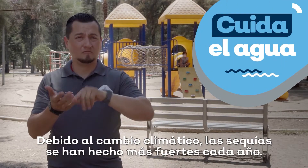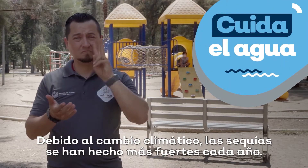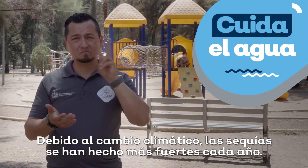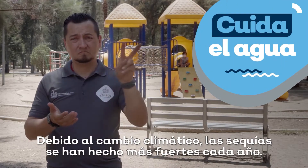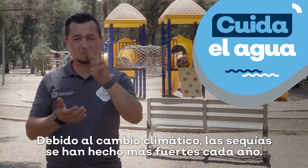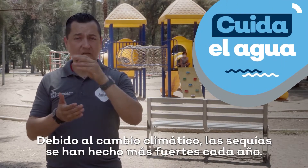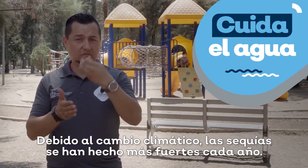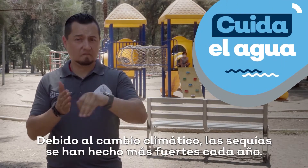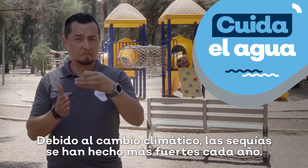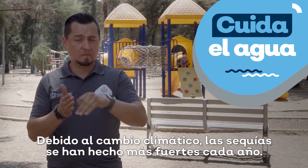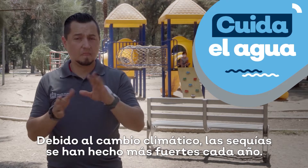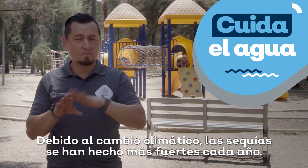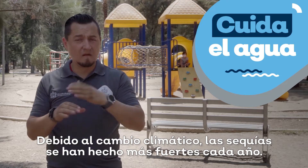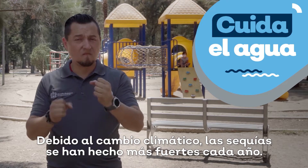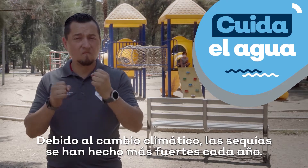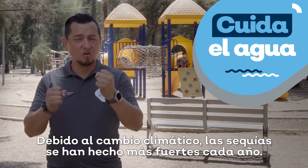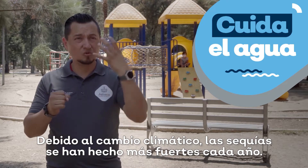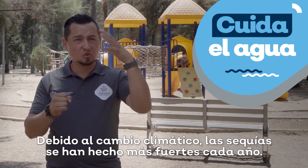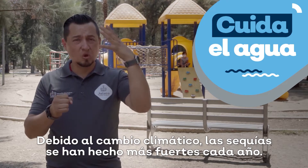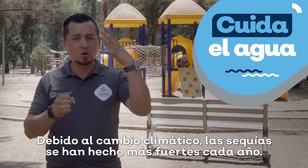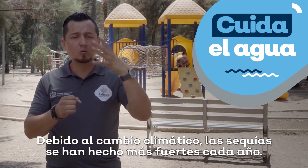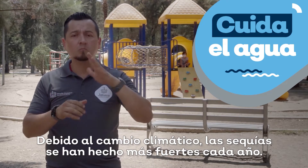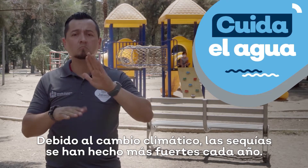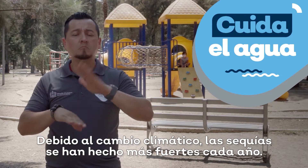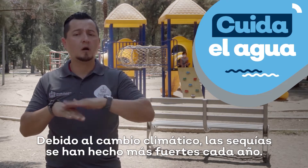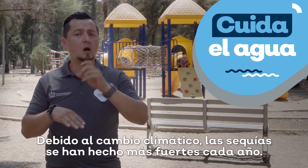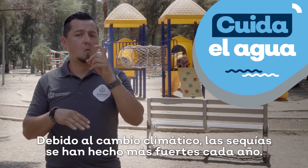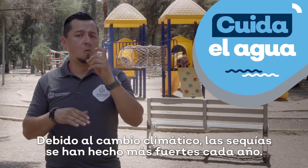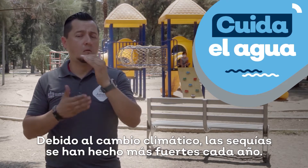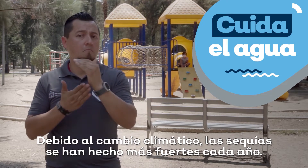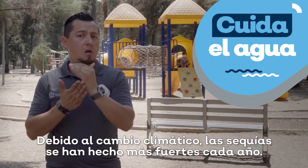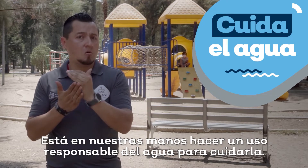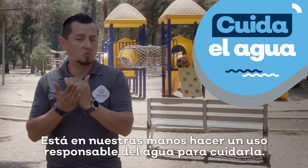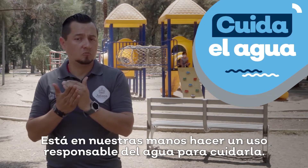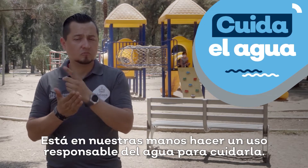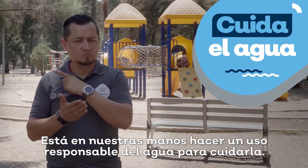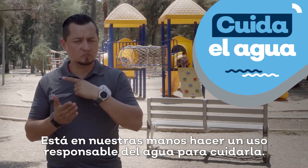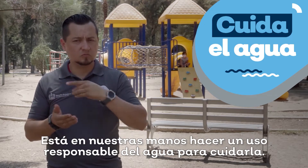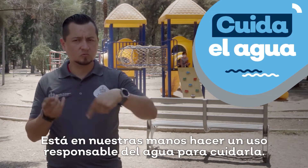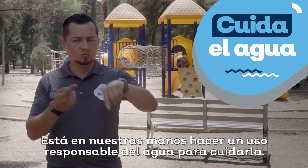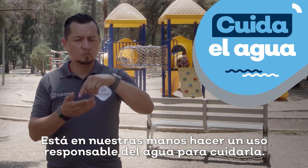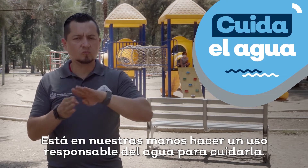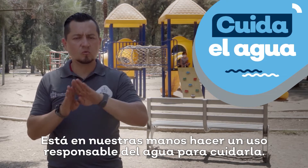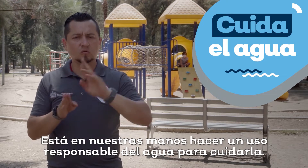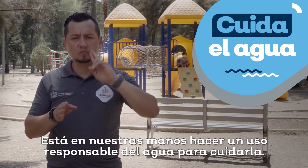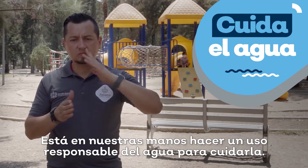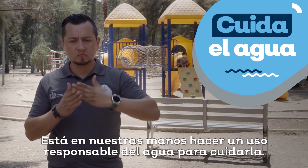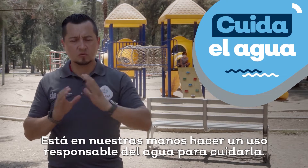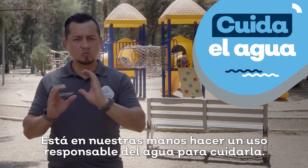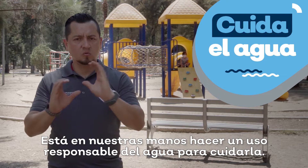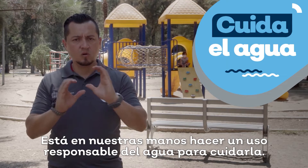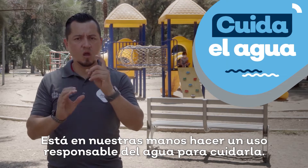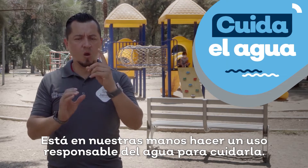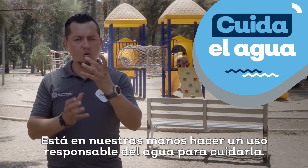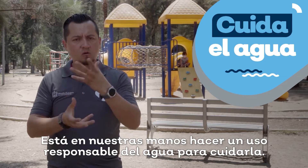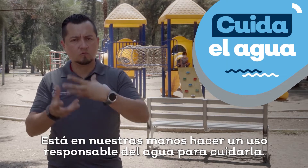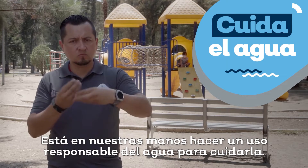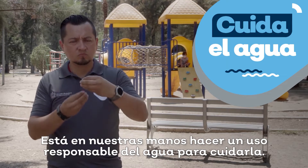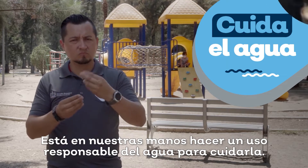Debido al cambio climático, las sequías se han hecho más fuertes cada año. Está en nuestras manos hacer un uso responsable del agua para cuidarla.